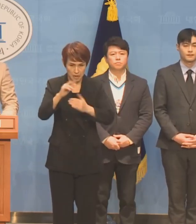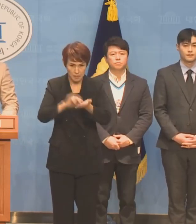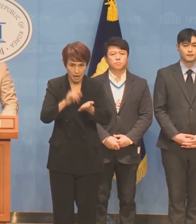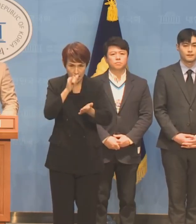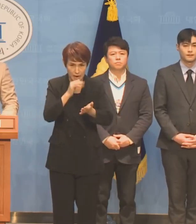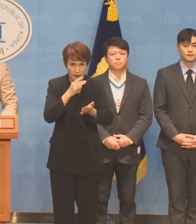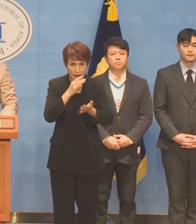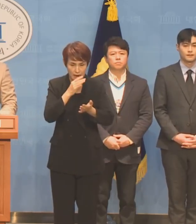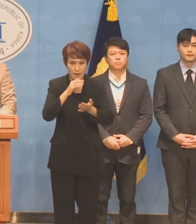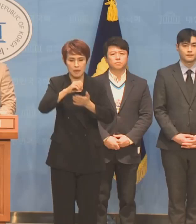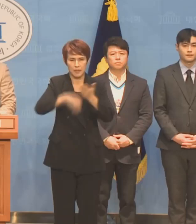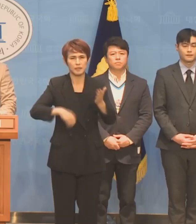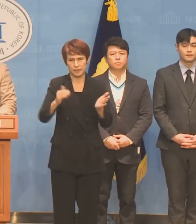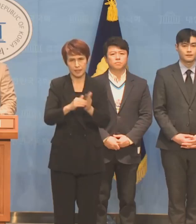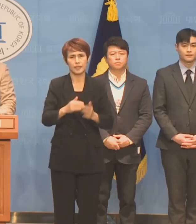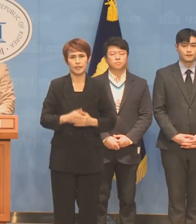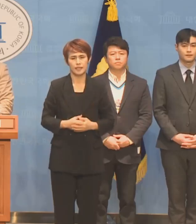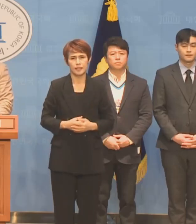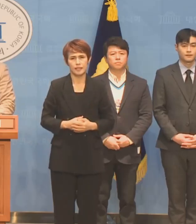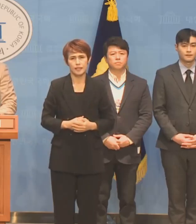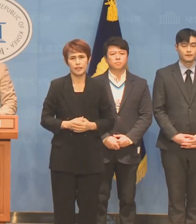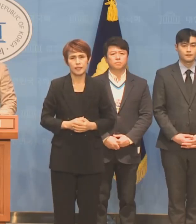느낀 증거라 봅니다.